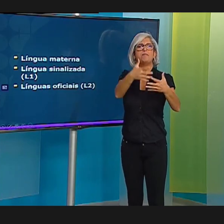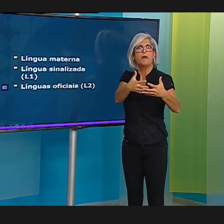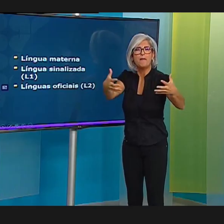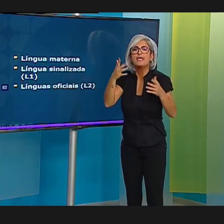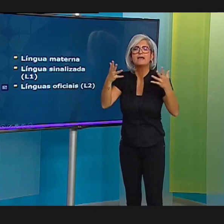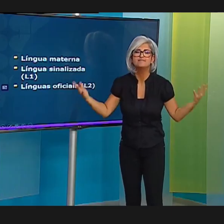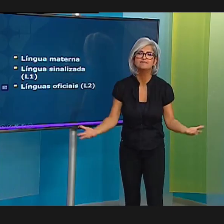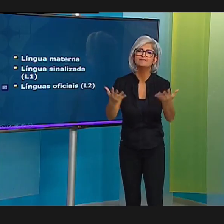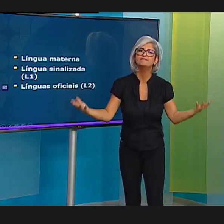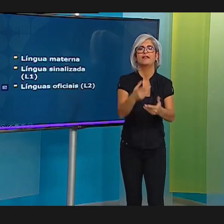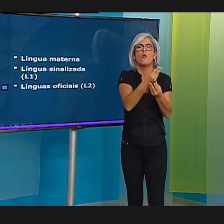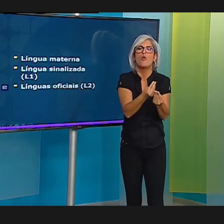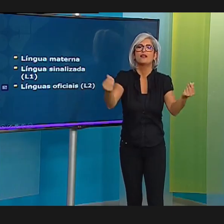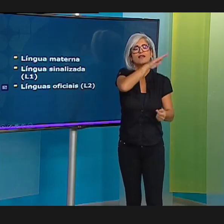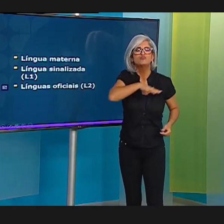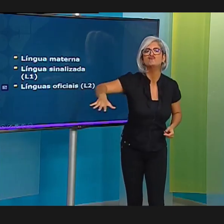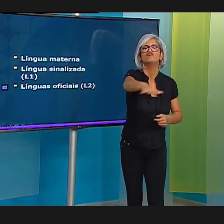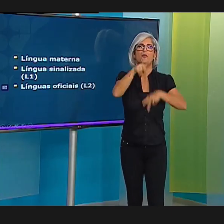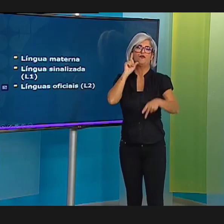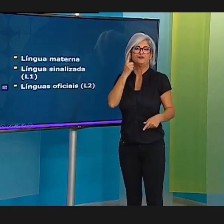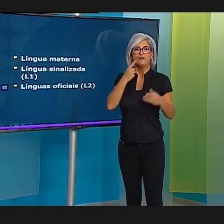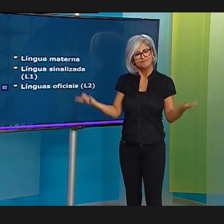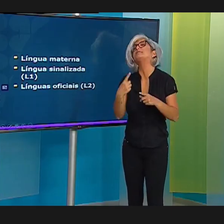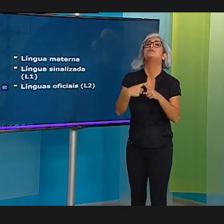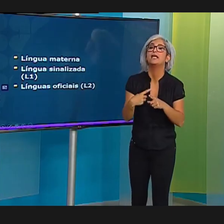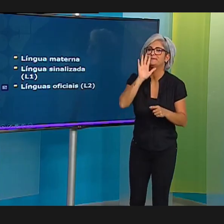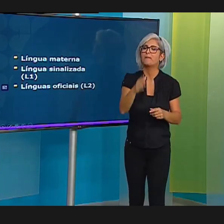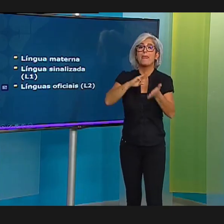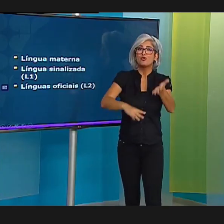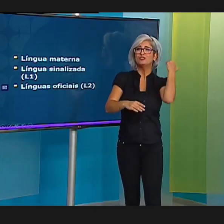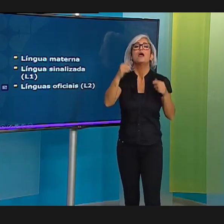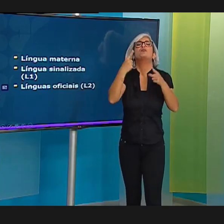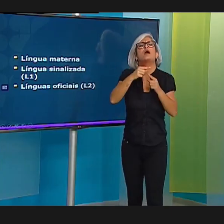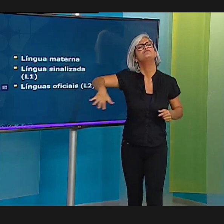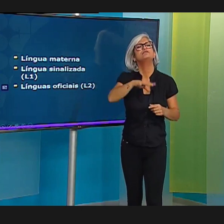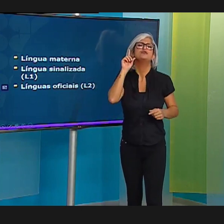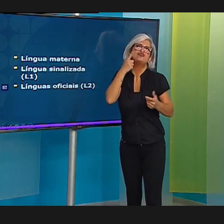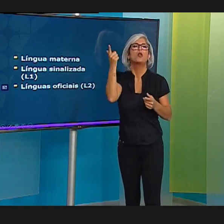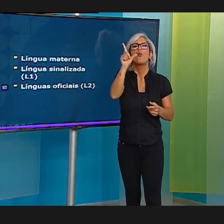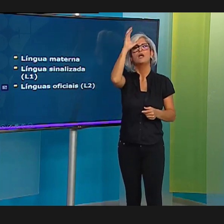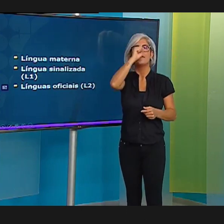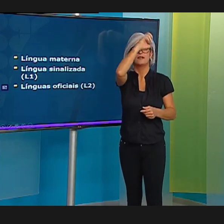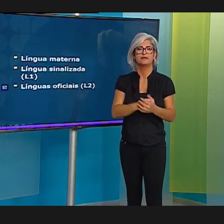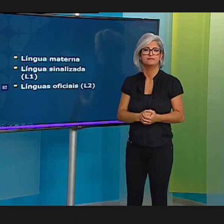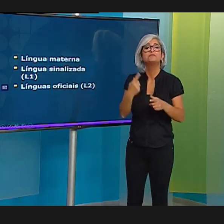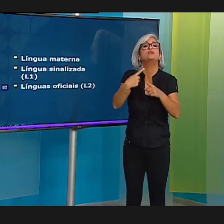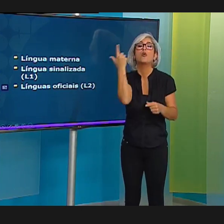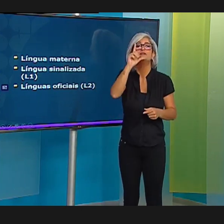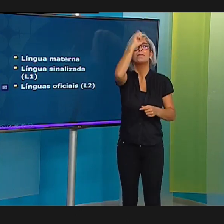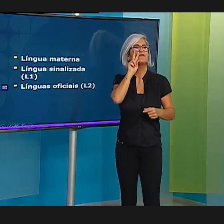hoje surdos com uma formação bem completa, com uma escolaridade bem completa. Vejam só por que isso acontece. A metodologia de ensino, anteriormente, dizia